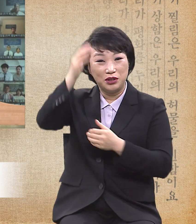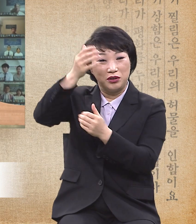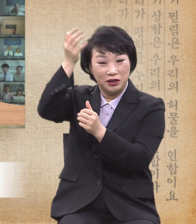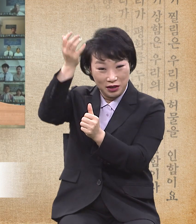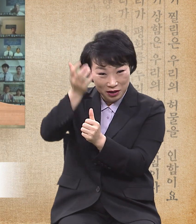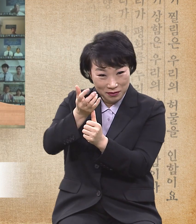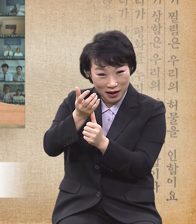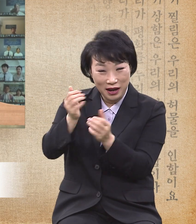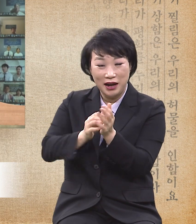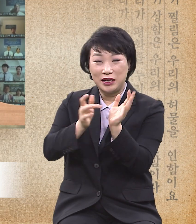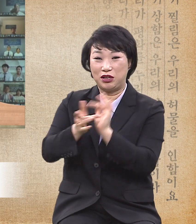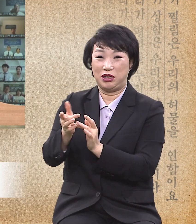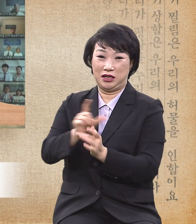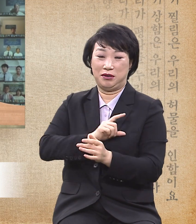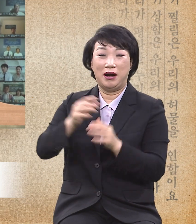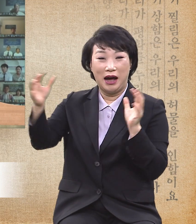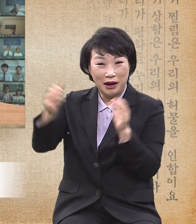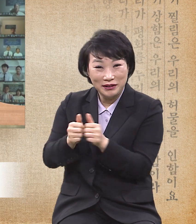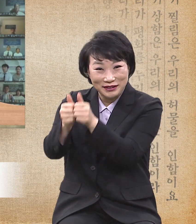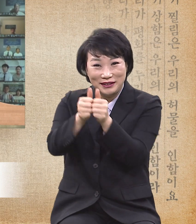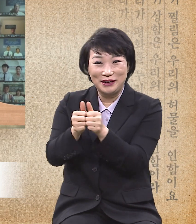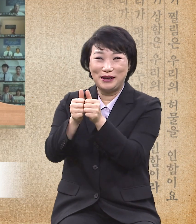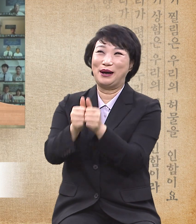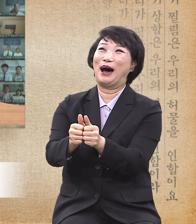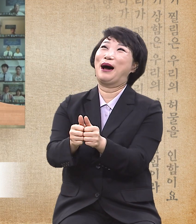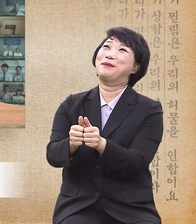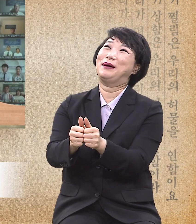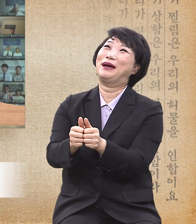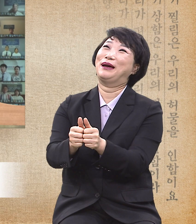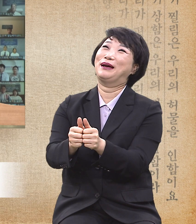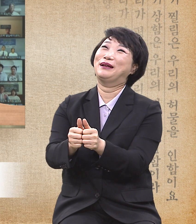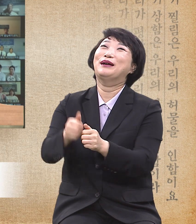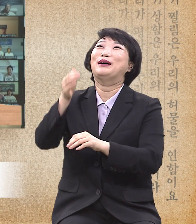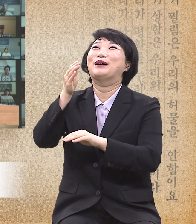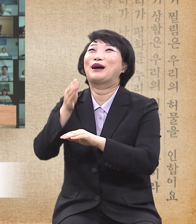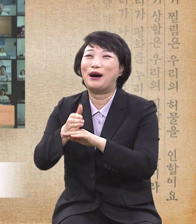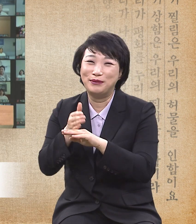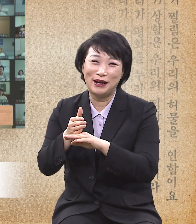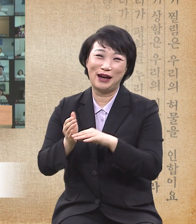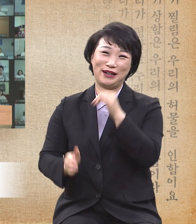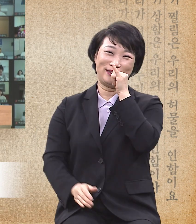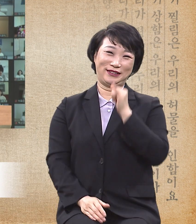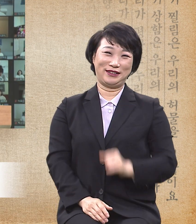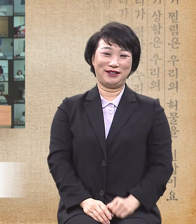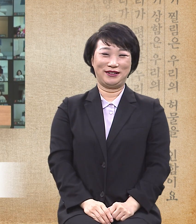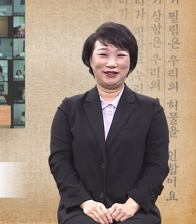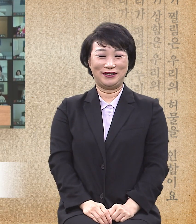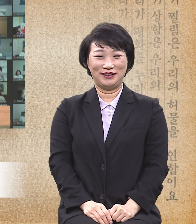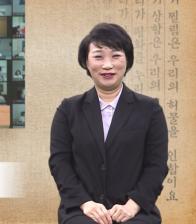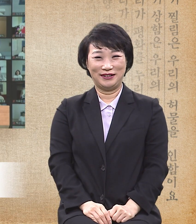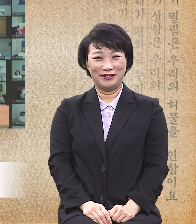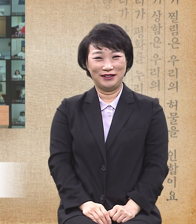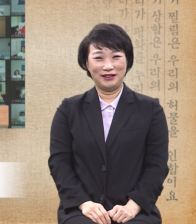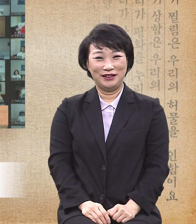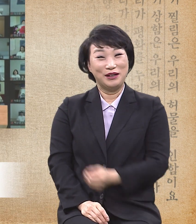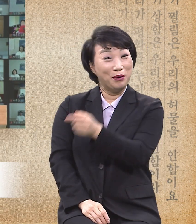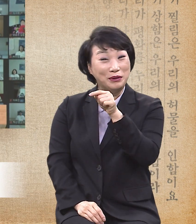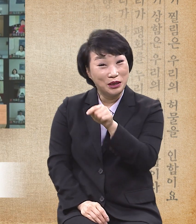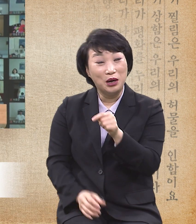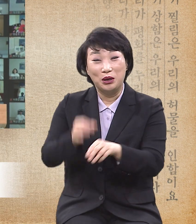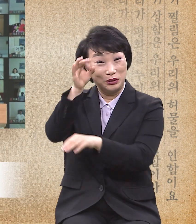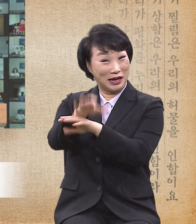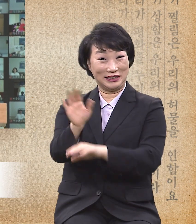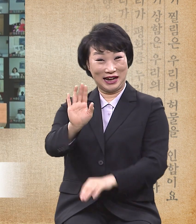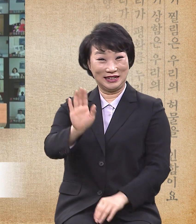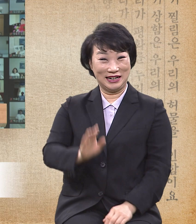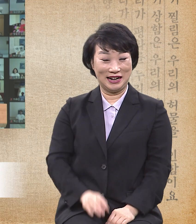성령이 예수의 이름으로 함께 계시니 얼마나 감사하냐 이 말이야. 그냥 돈으로 사는 것이